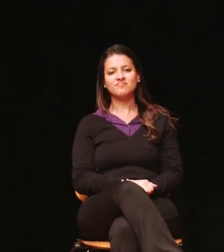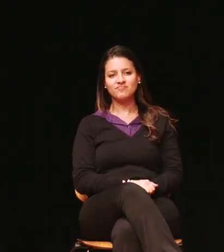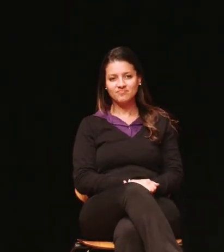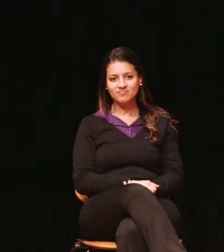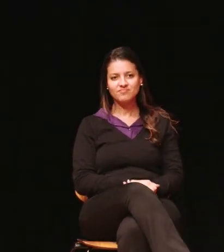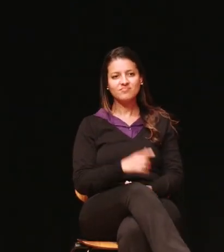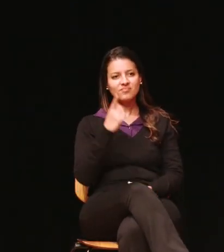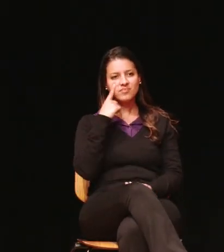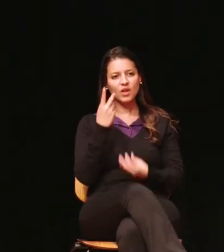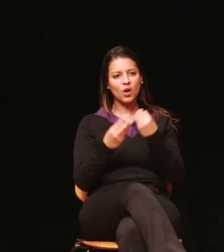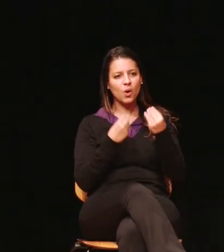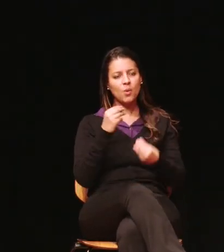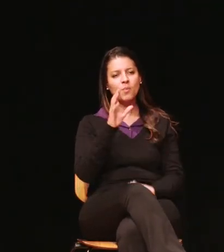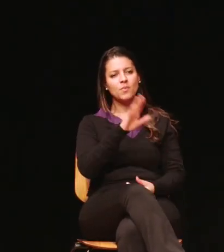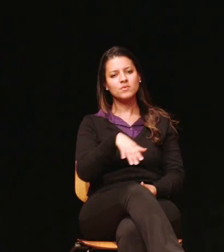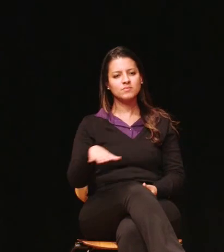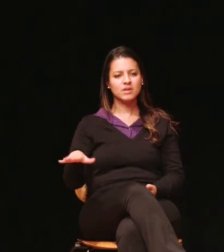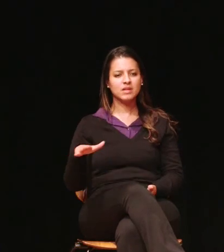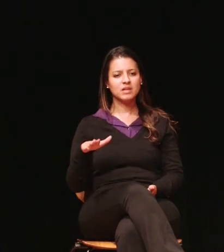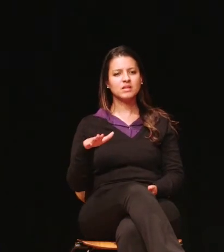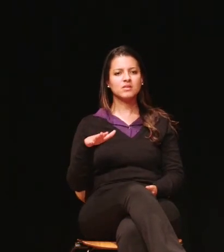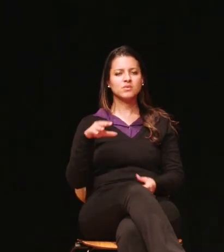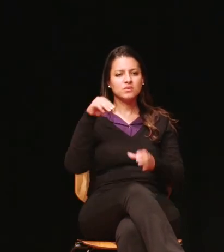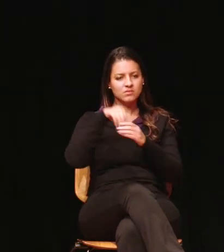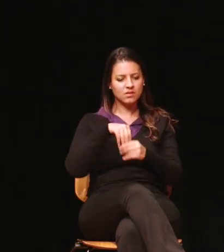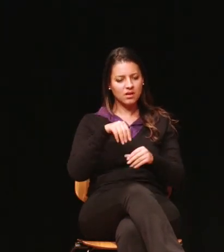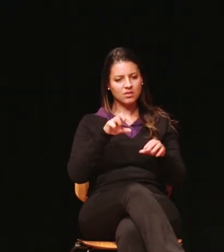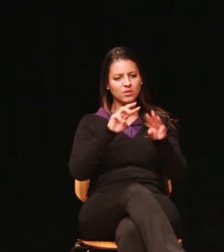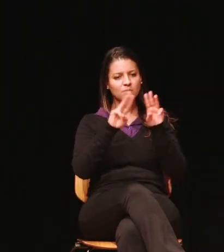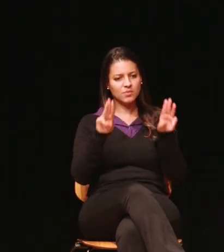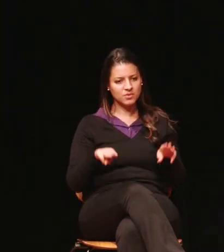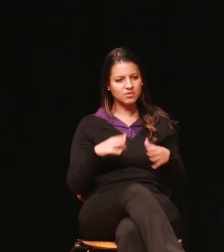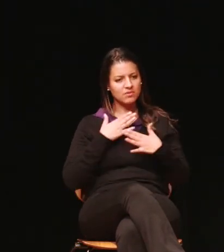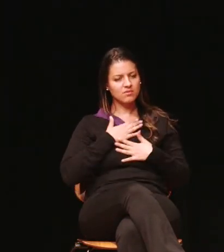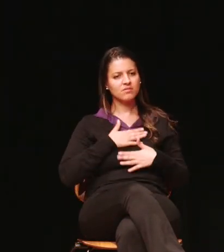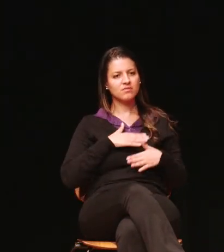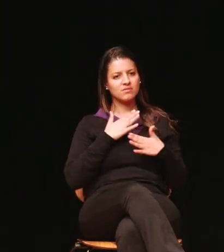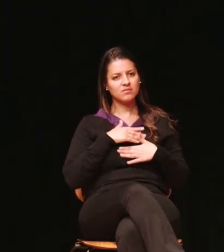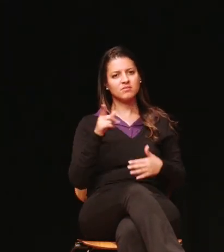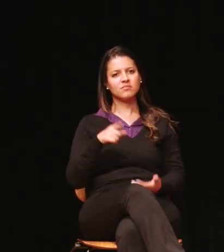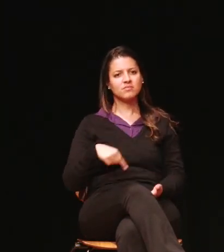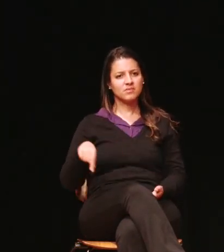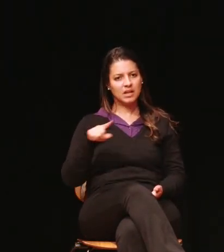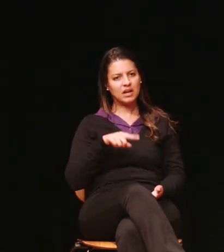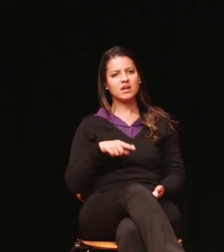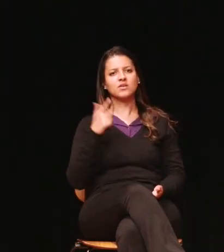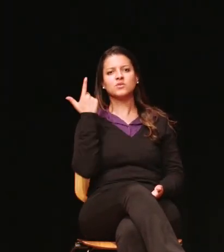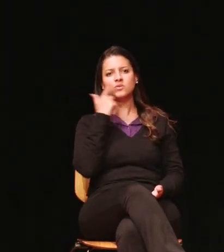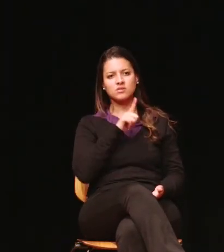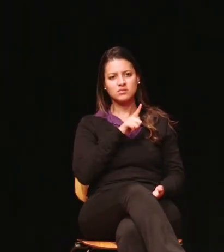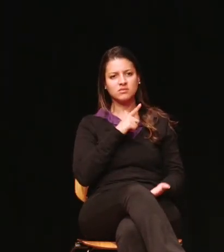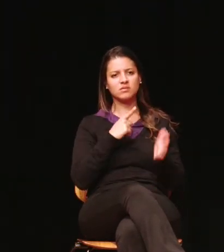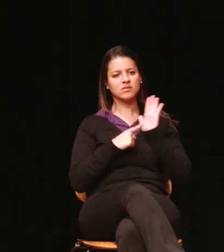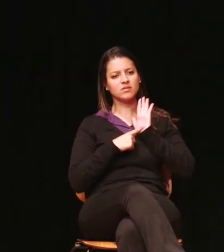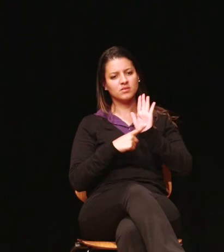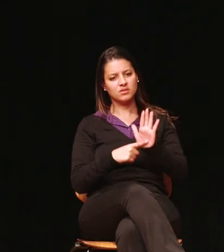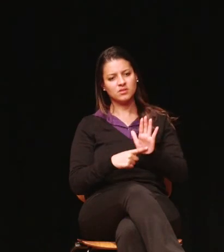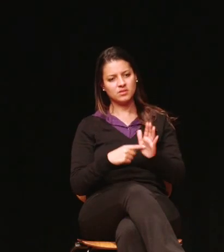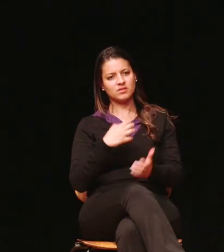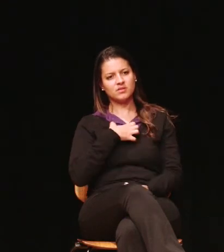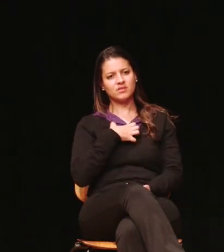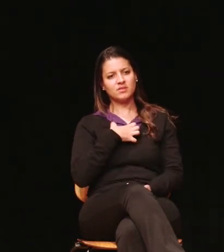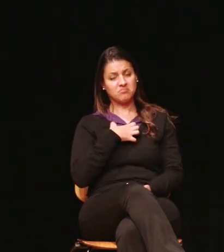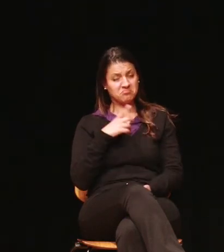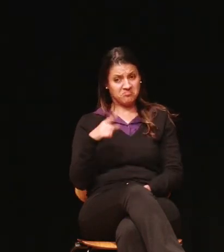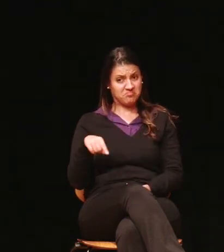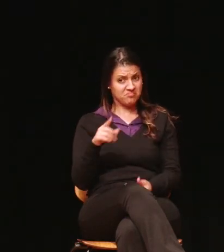os meninos livres dentro do museu para que eles manifestem. São dispostos a